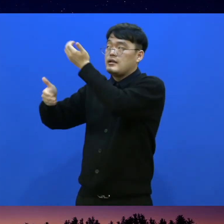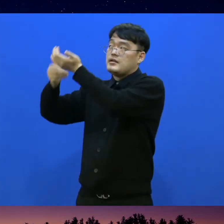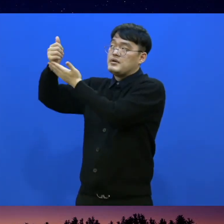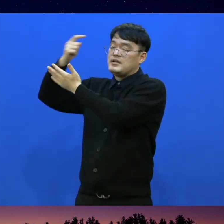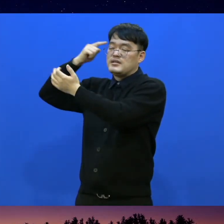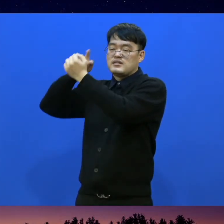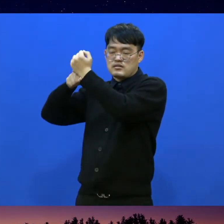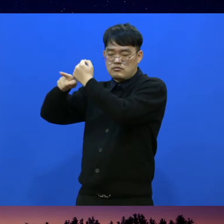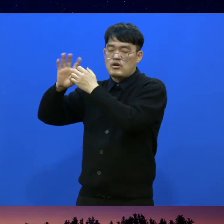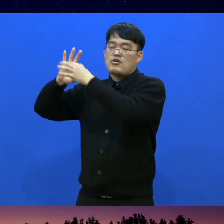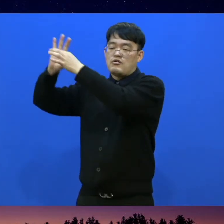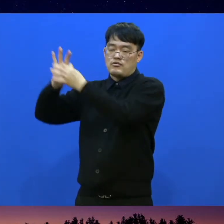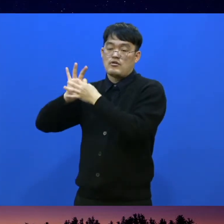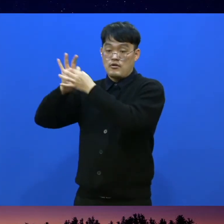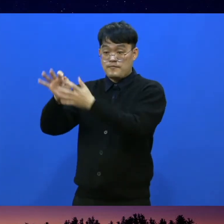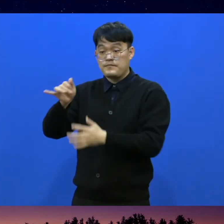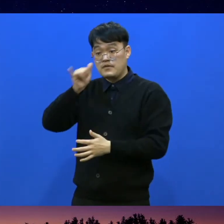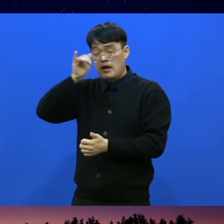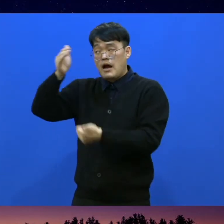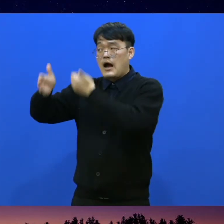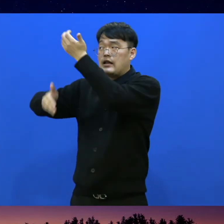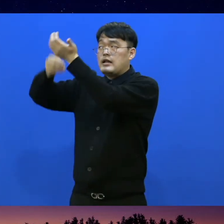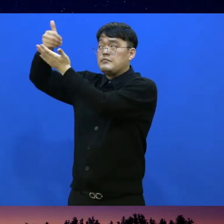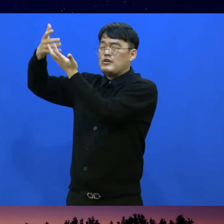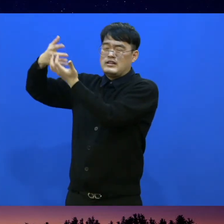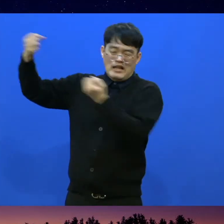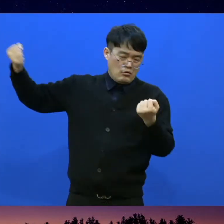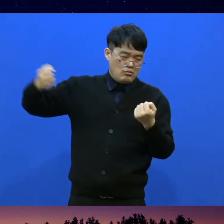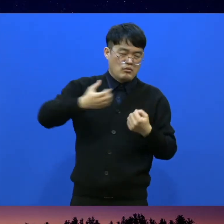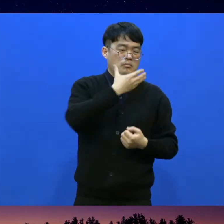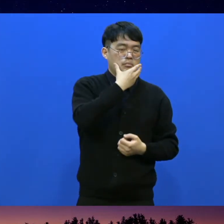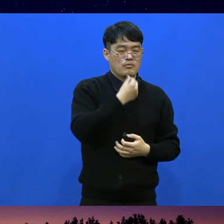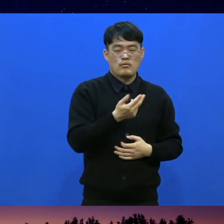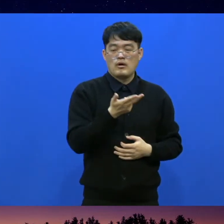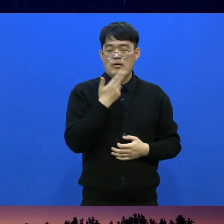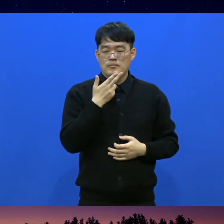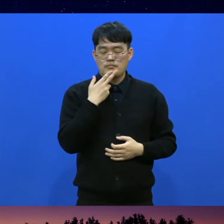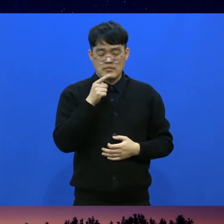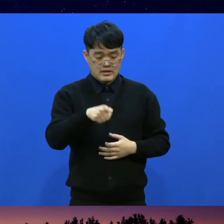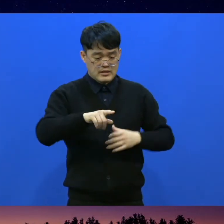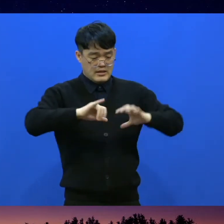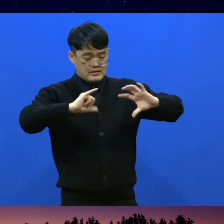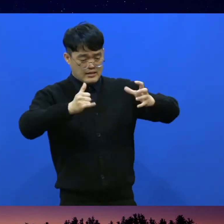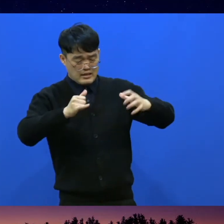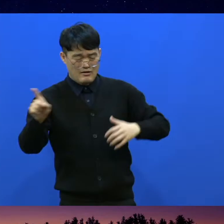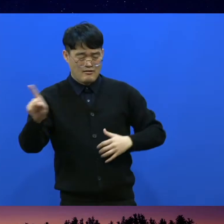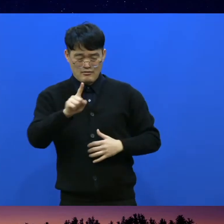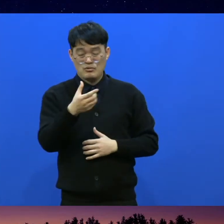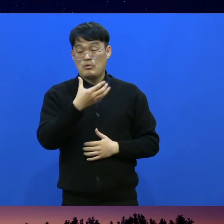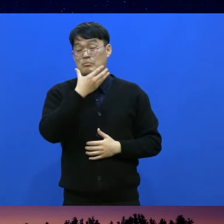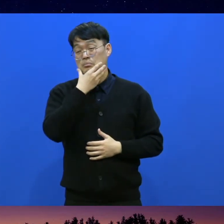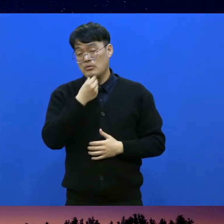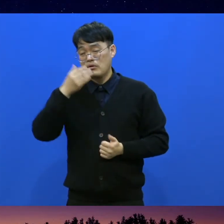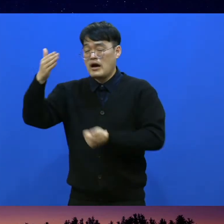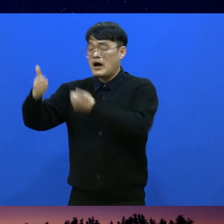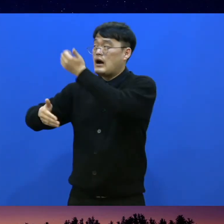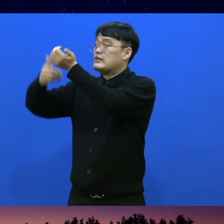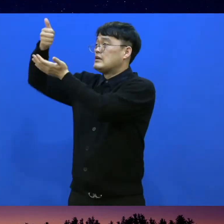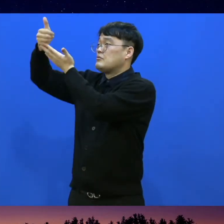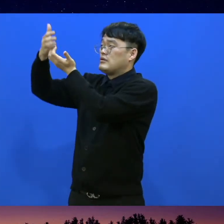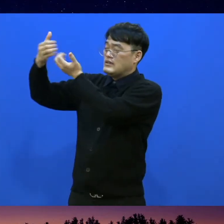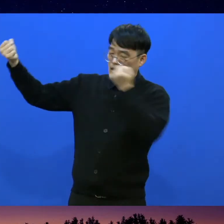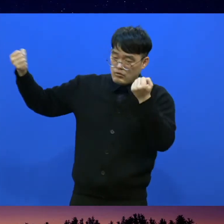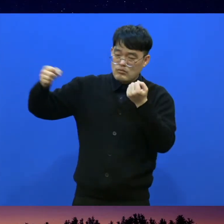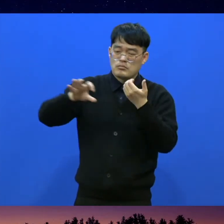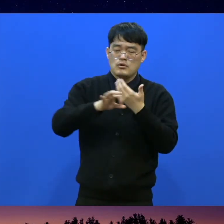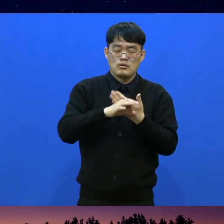있습니다. 하나님과 분리된 복은 없어요. 이 세상에 어떤 것도 하나님과 분리된 복은 복이